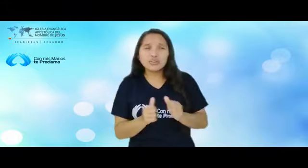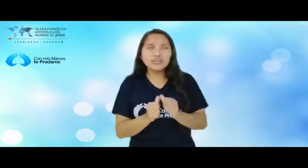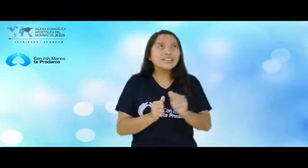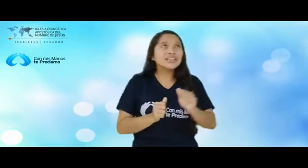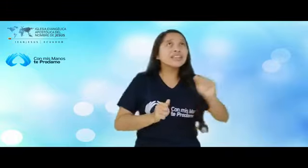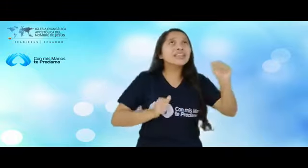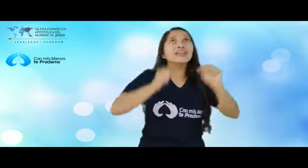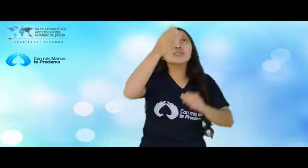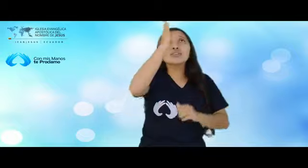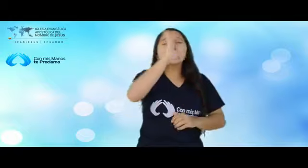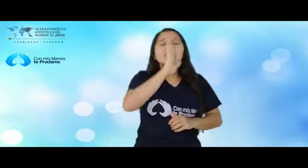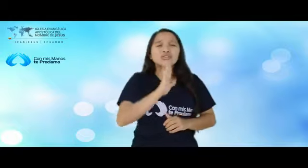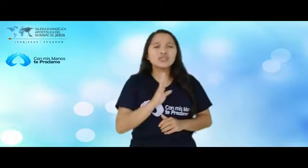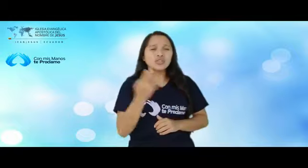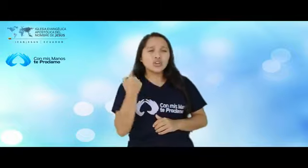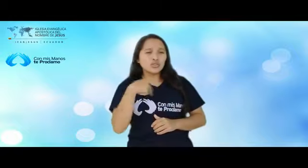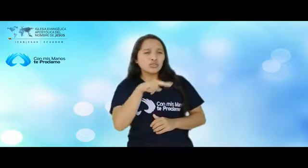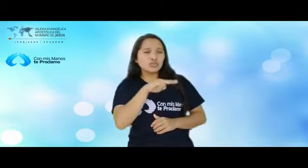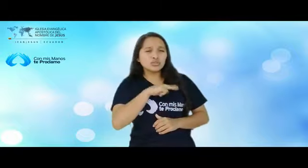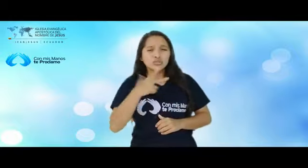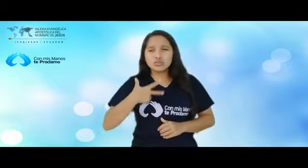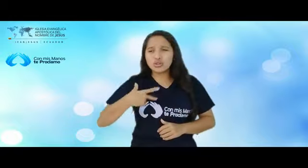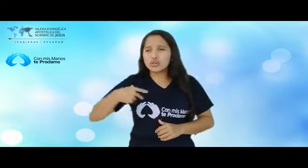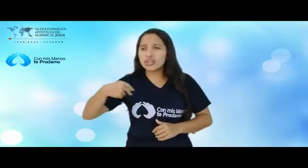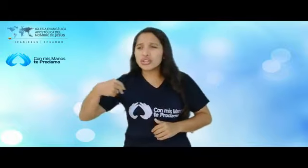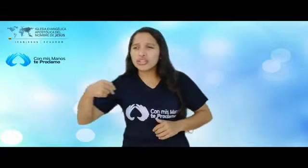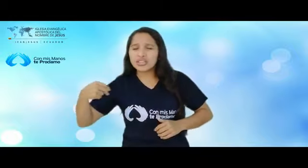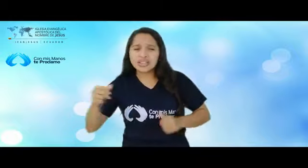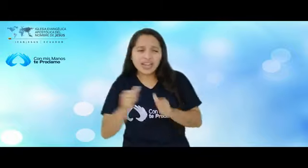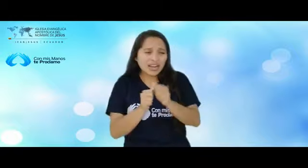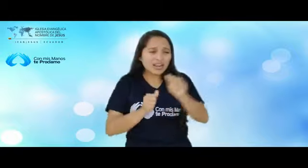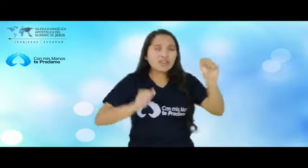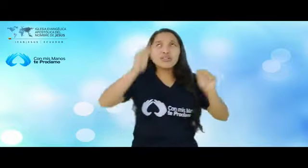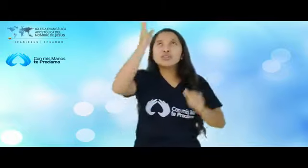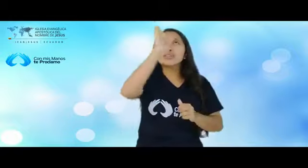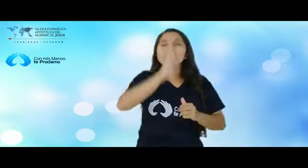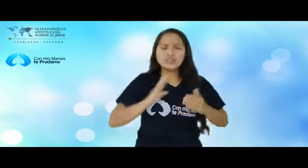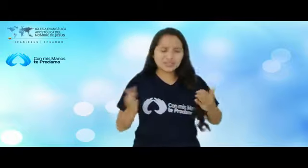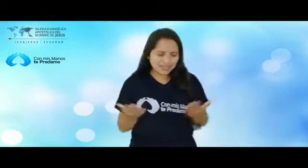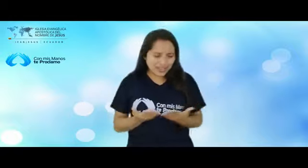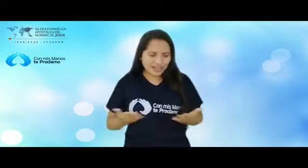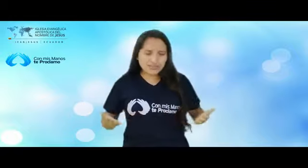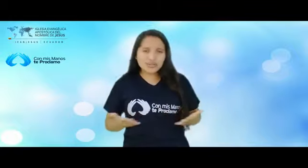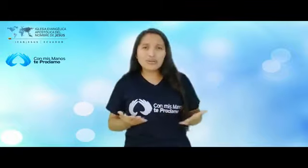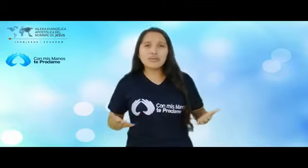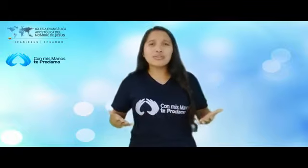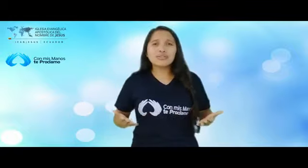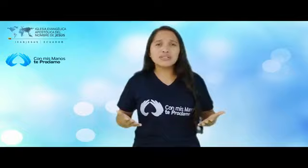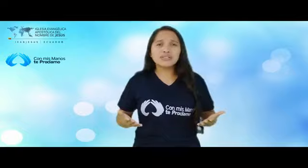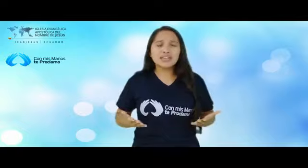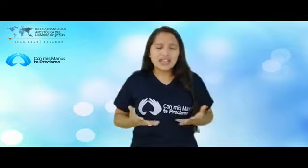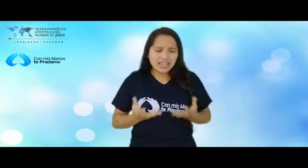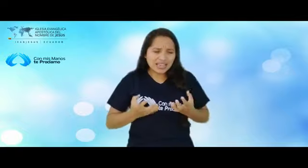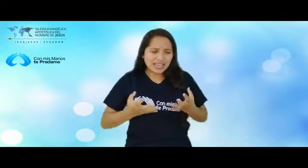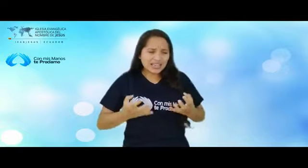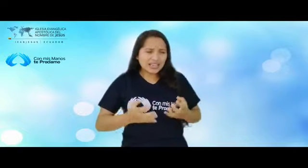¿A dónde iré sin ti? ¿A dónde iremos sin ti? No hay